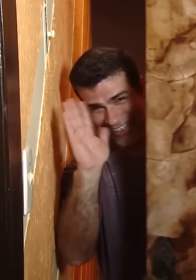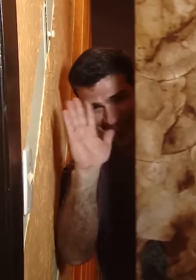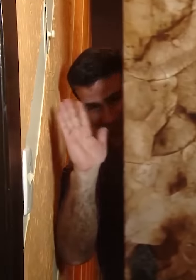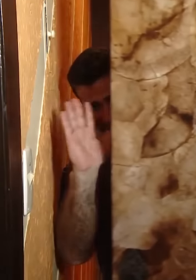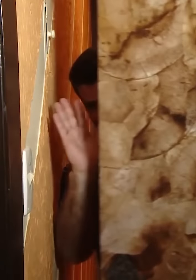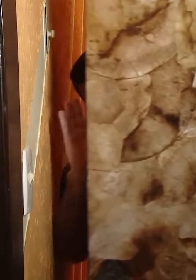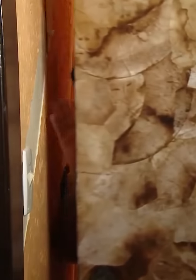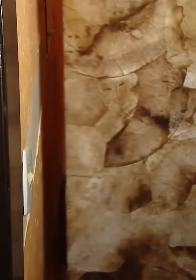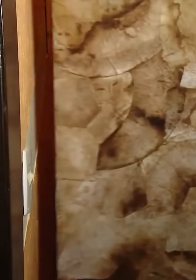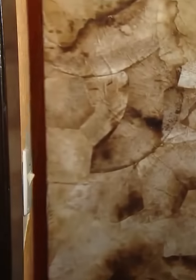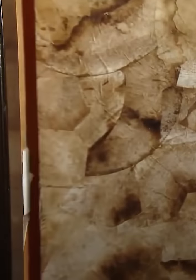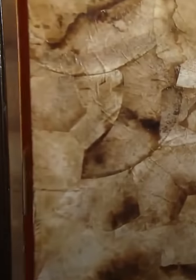Tchau.